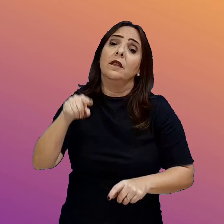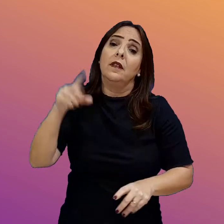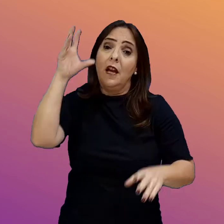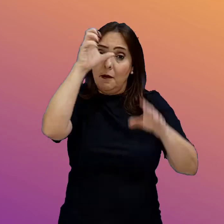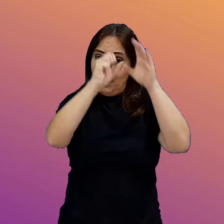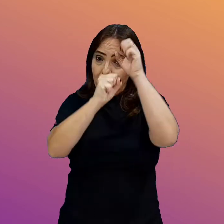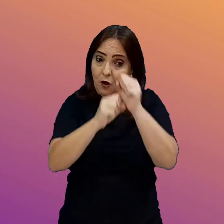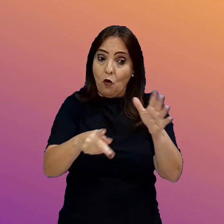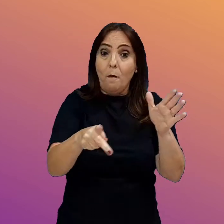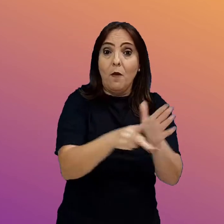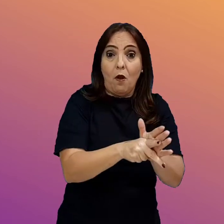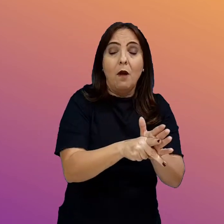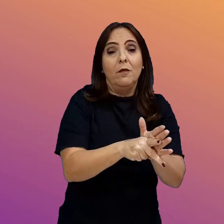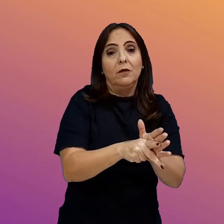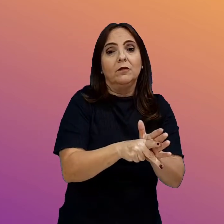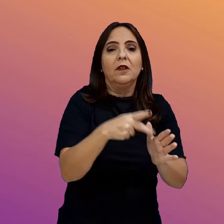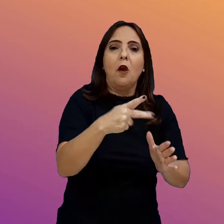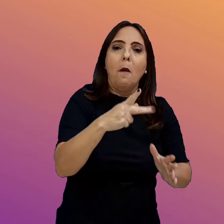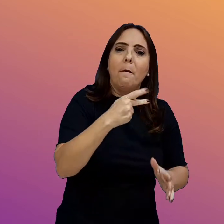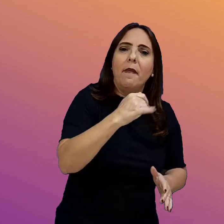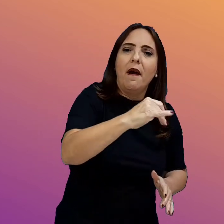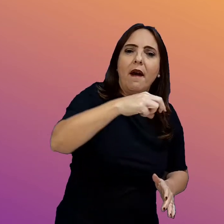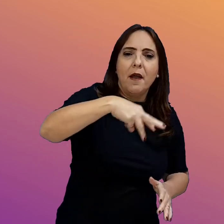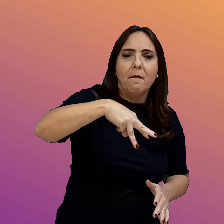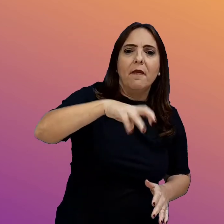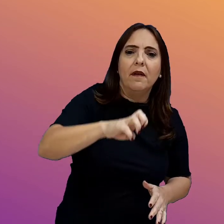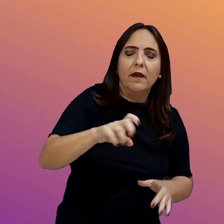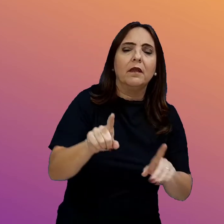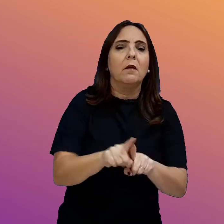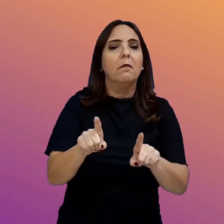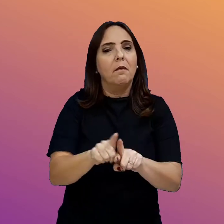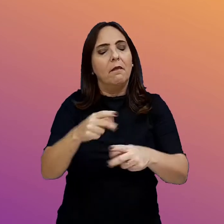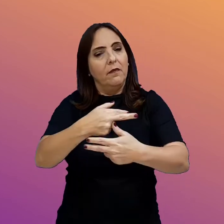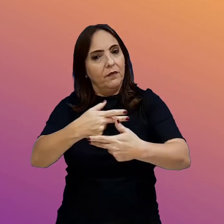próprios pais, das coisas que você